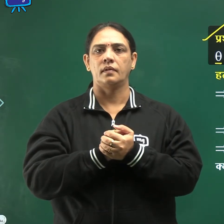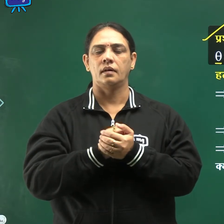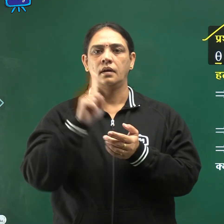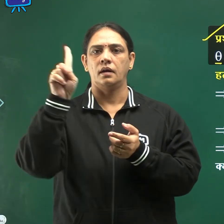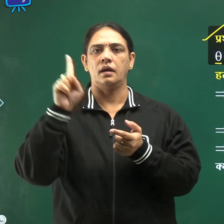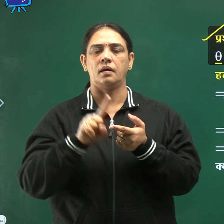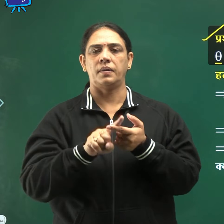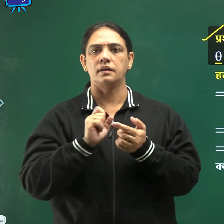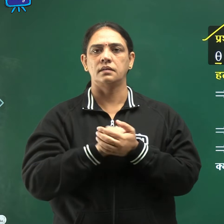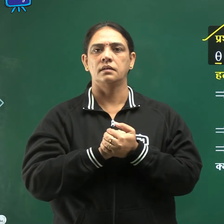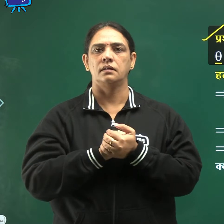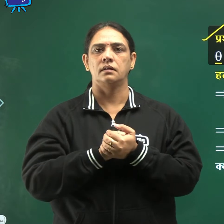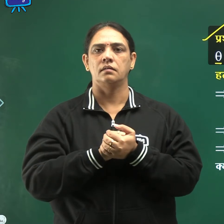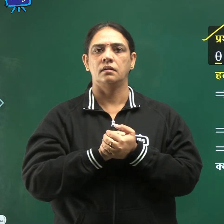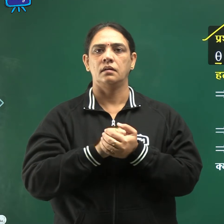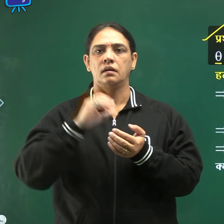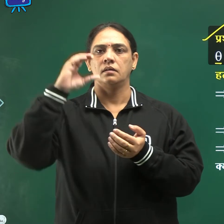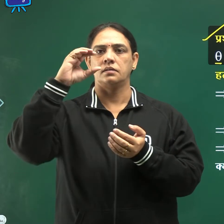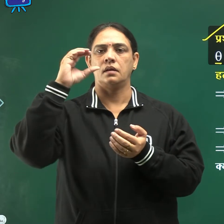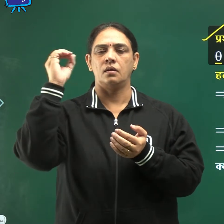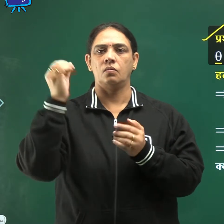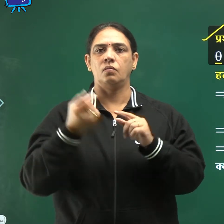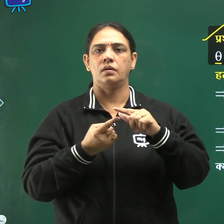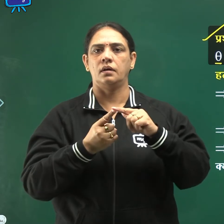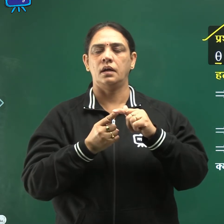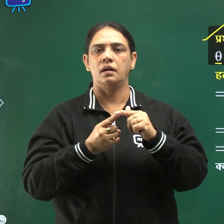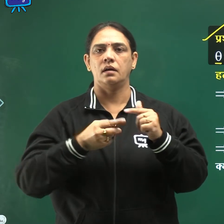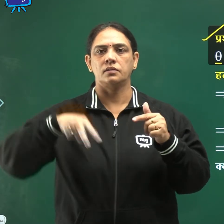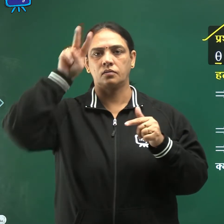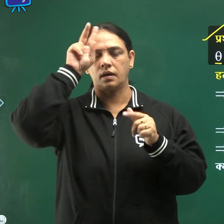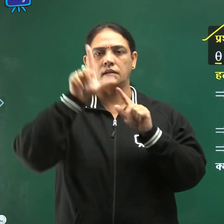1 प्लस cot स्क्वायर थीटा